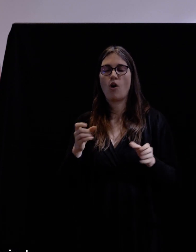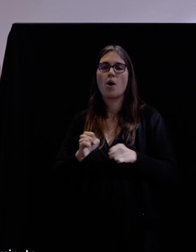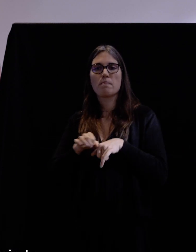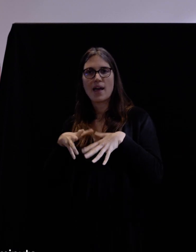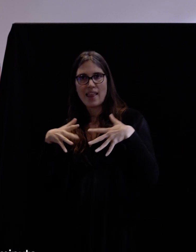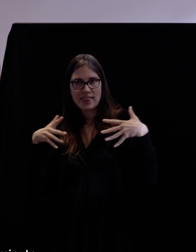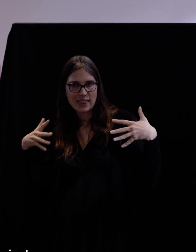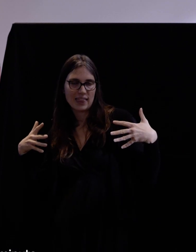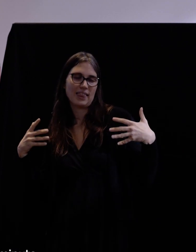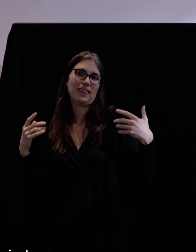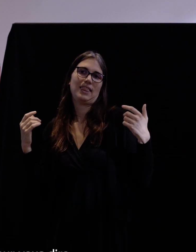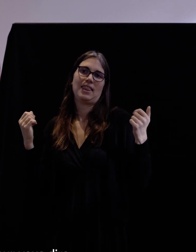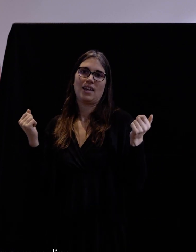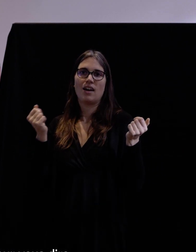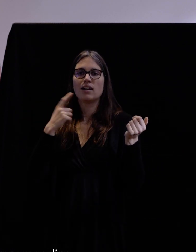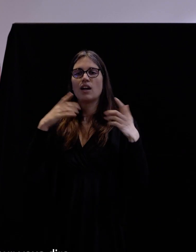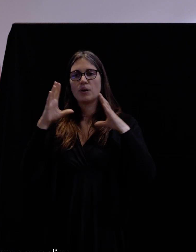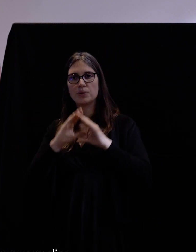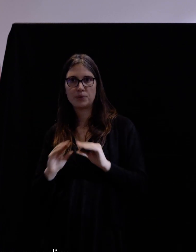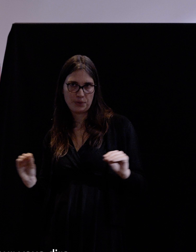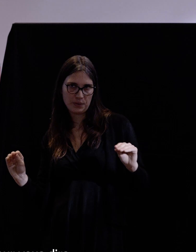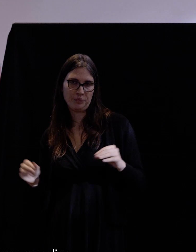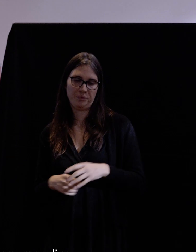psychomotricité, il reste 1 minute, c'est juste l'horreur. Donc,